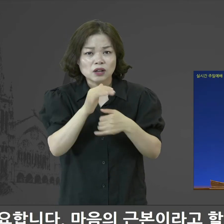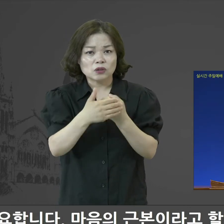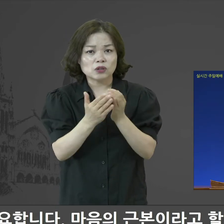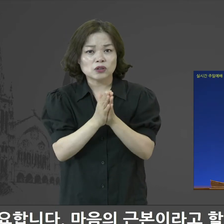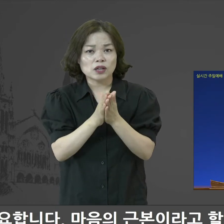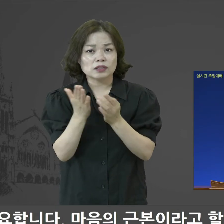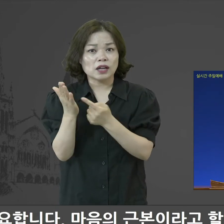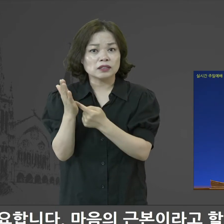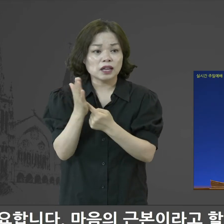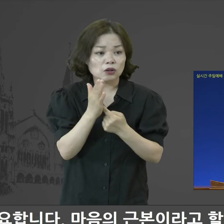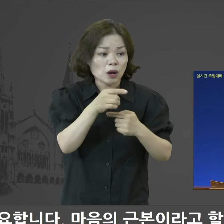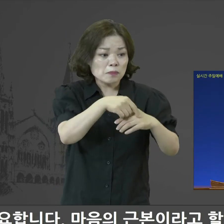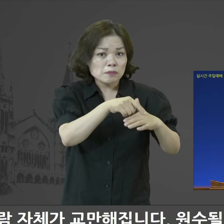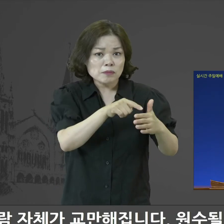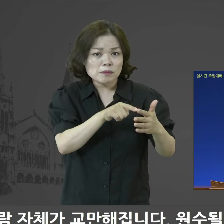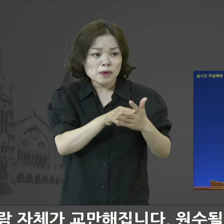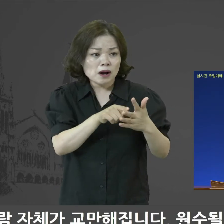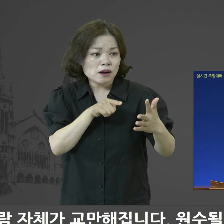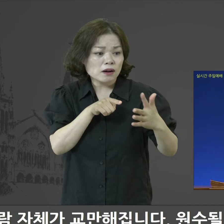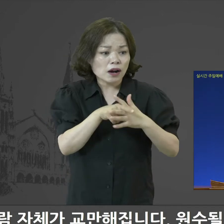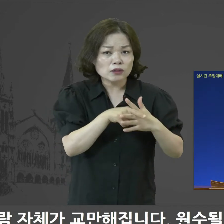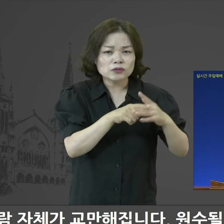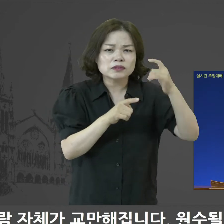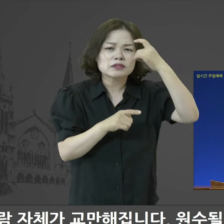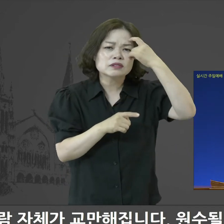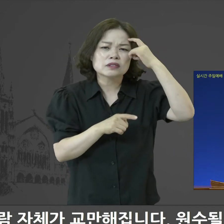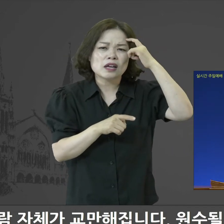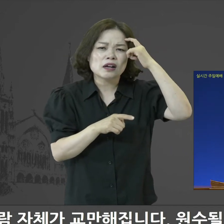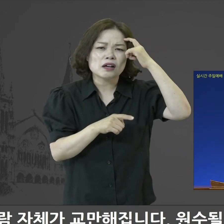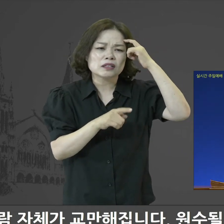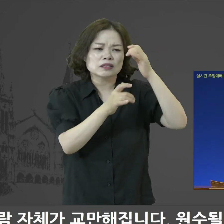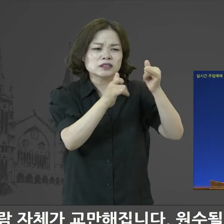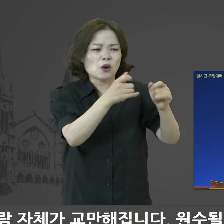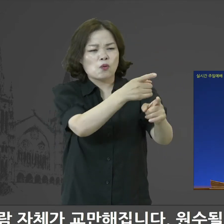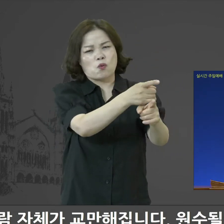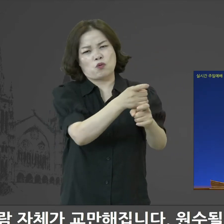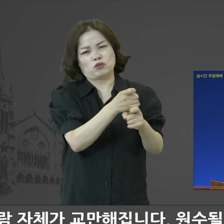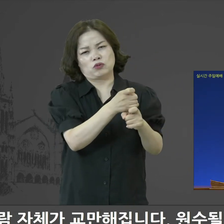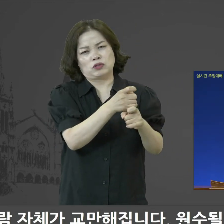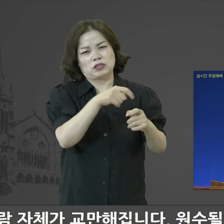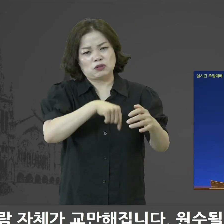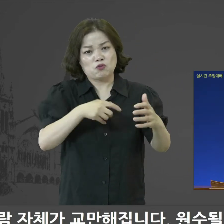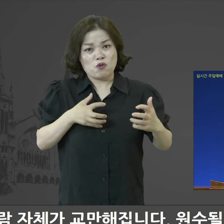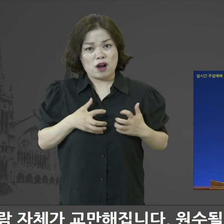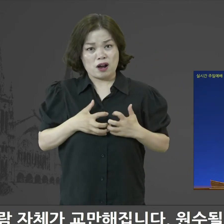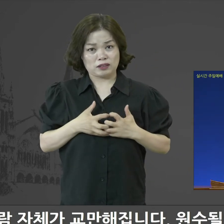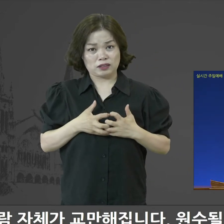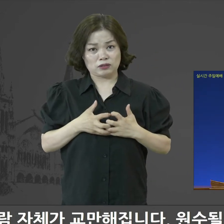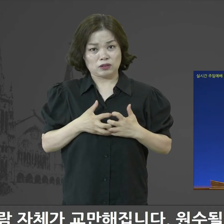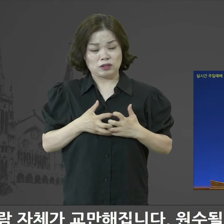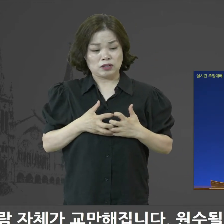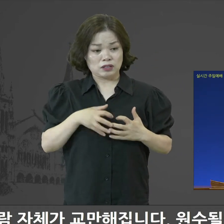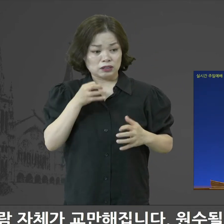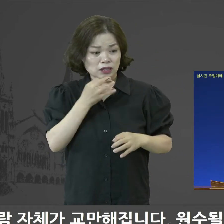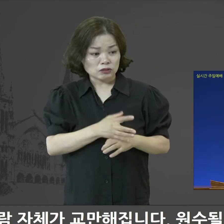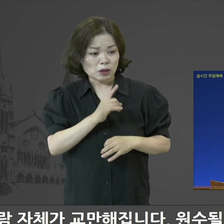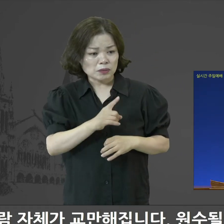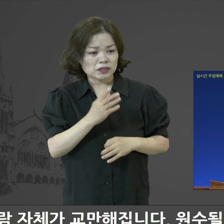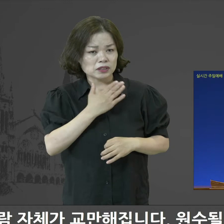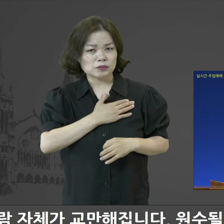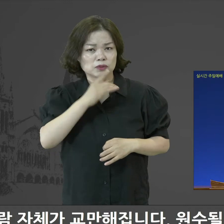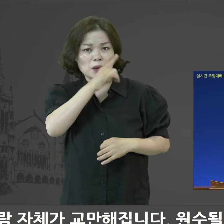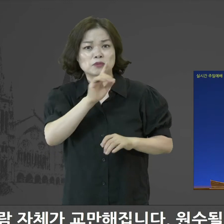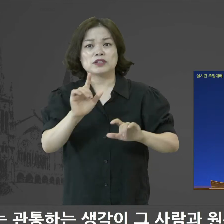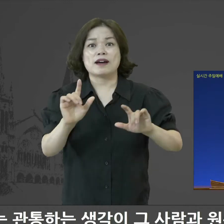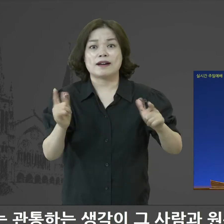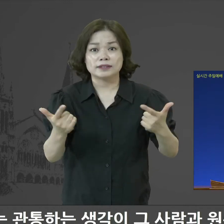모습 가운데는 그 마음을 관통하는 생각이 그 사람과 원수가 되어 있는 겁니다. 단순히 그 사람에게 한 번 기분 나빠서